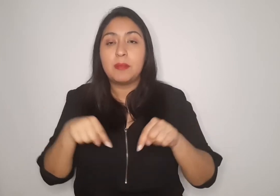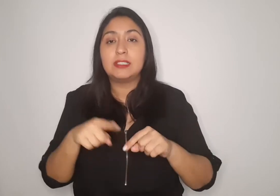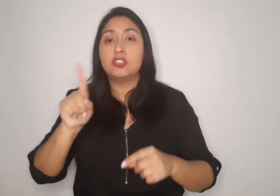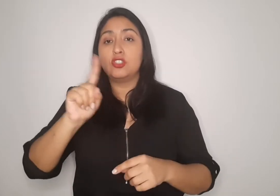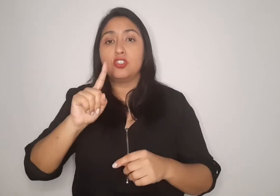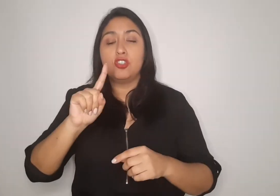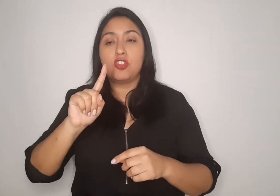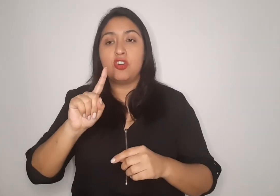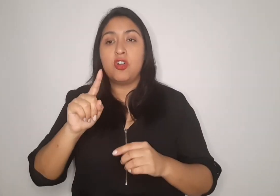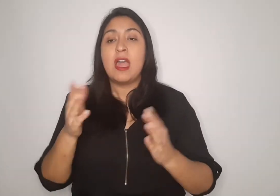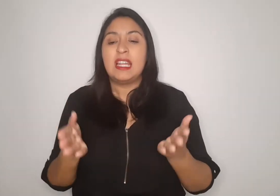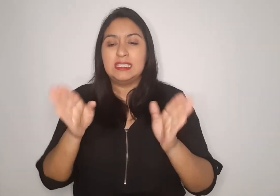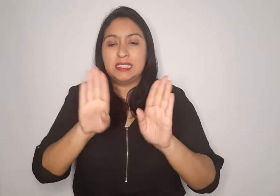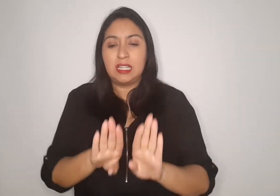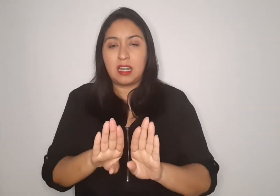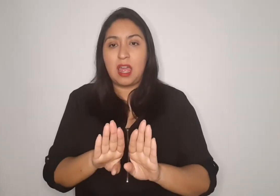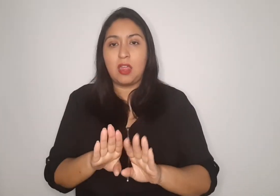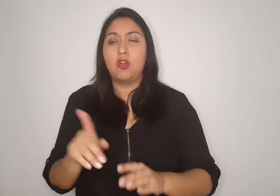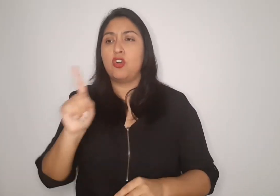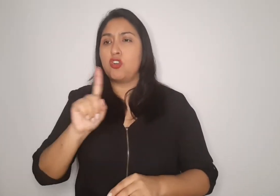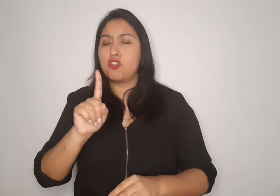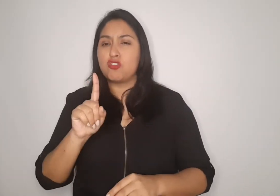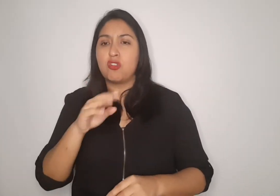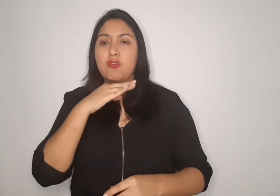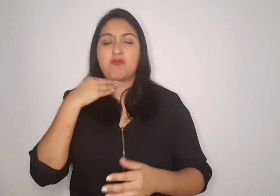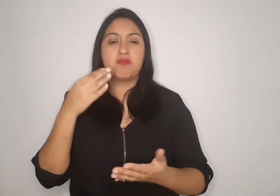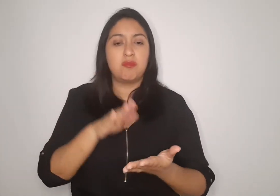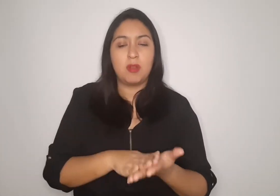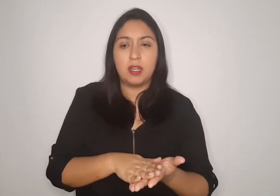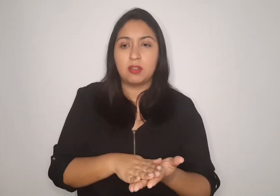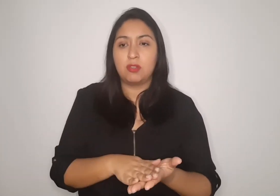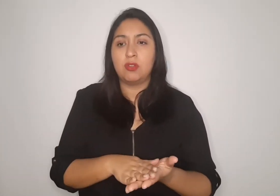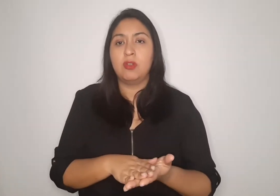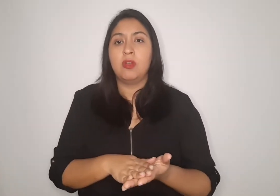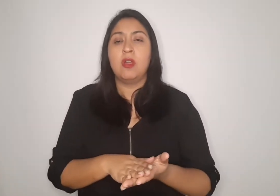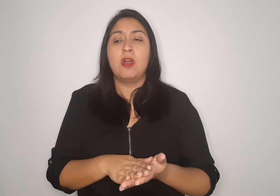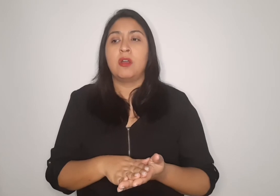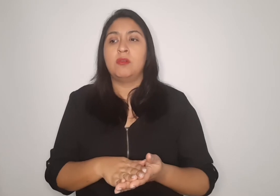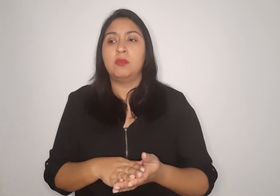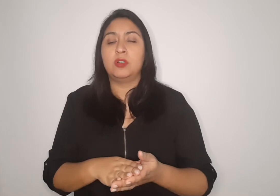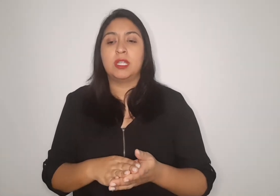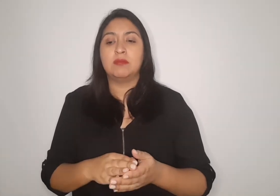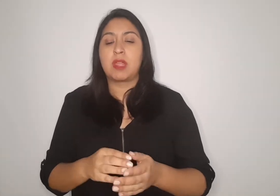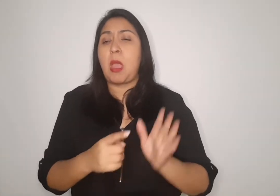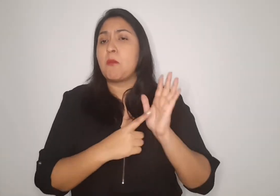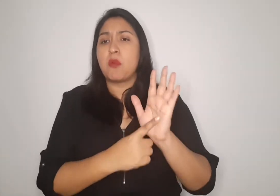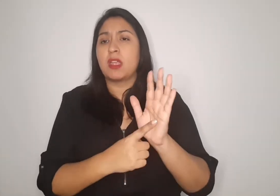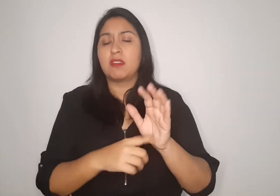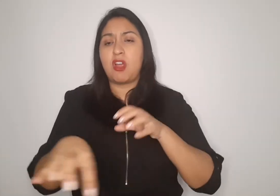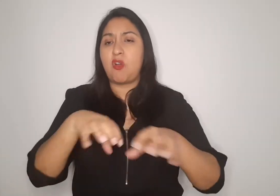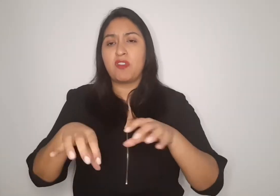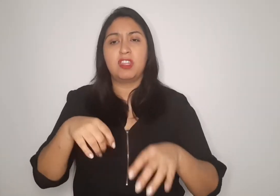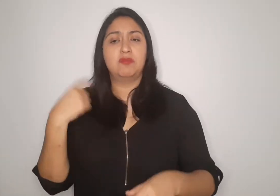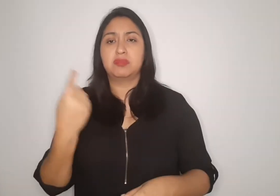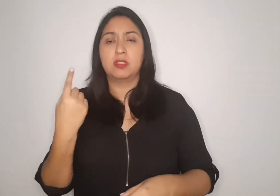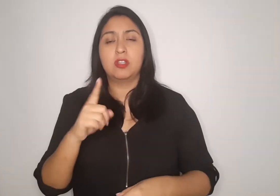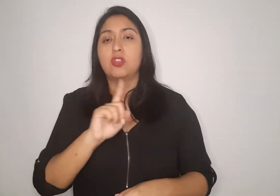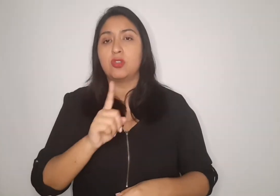cerrado o que está inerte, ¿no?, donde hay objetos expuestos, sino como tú lo planteas, están estos objetos